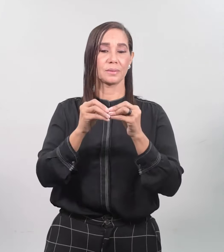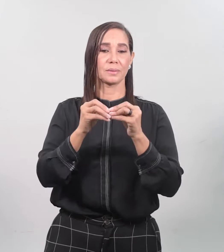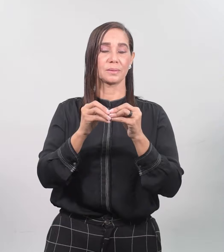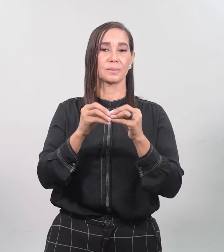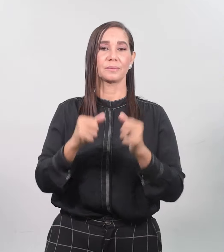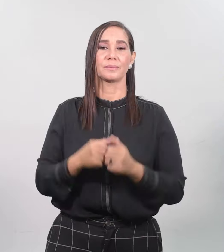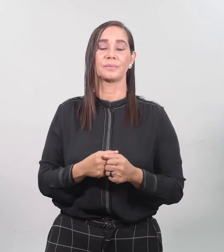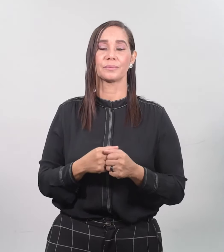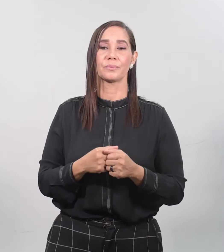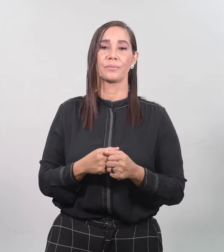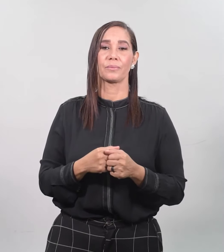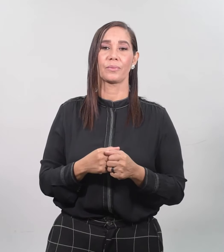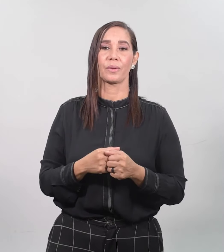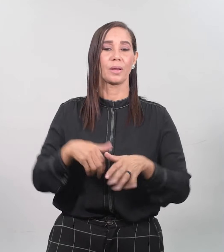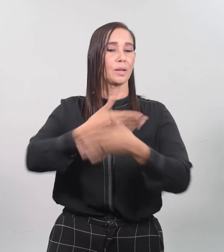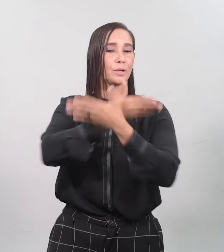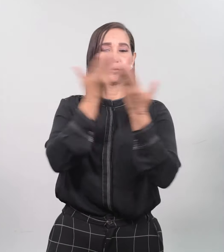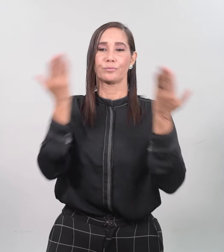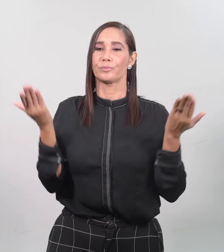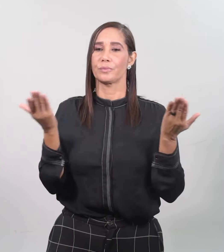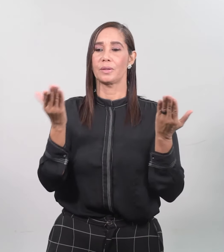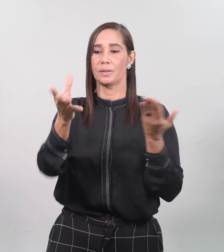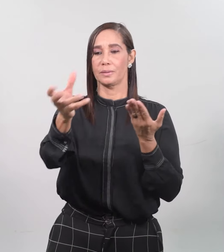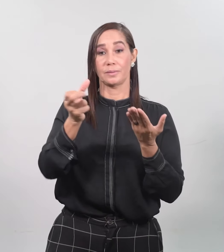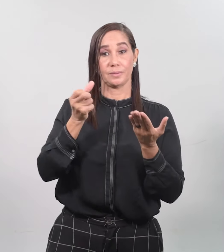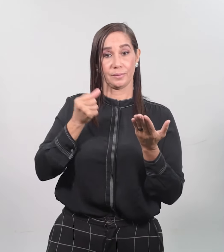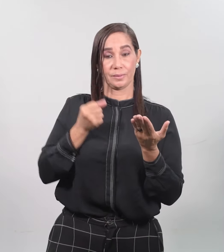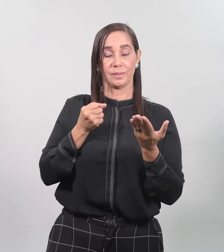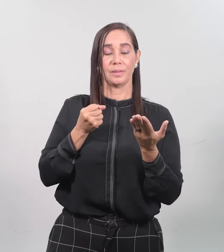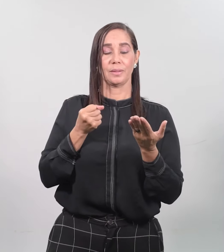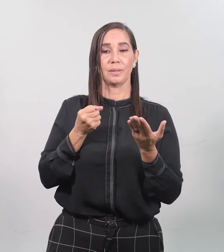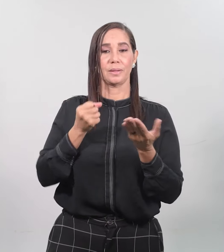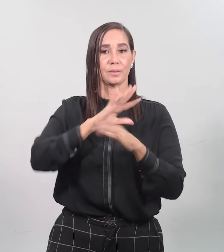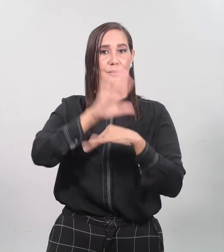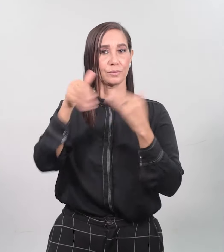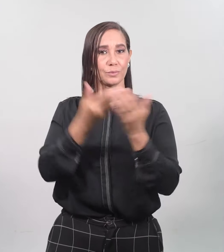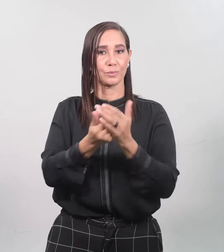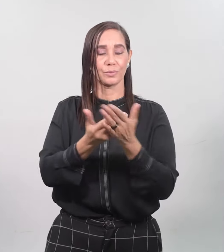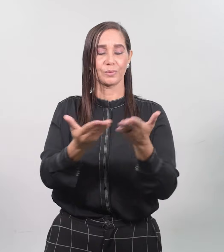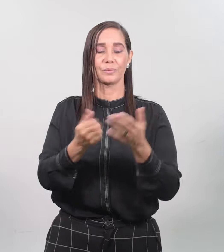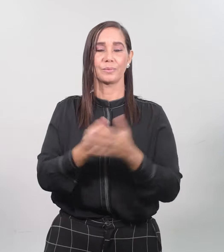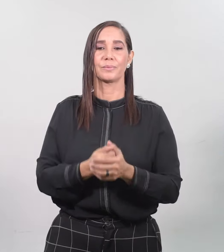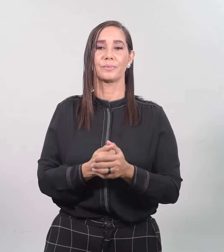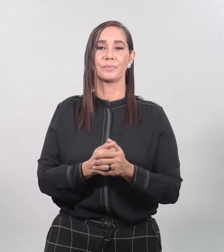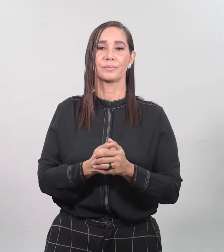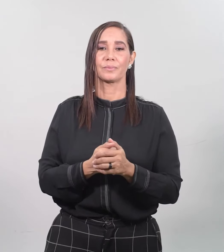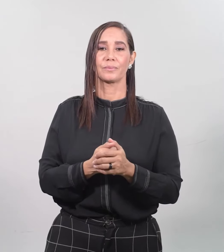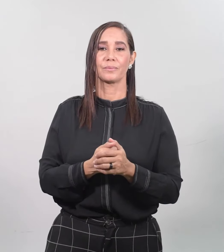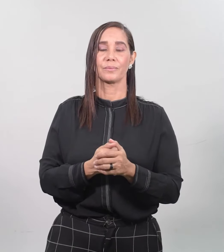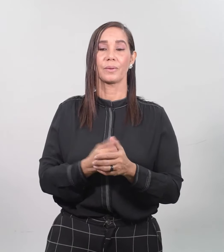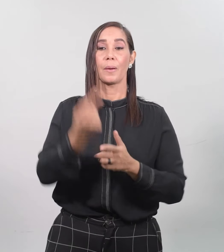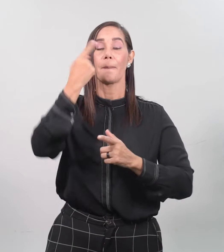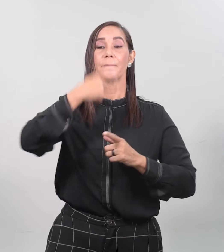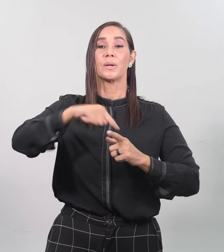sobra, y al que no tiene, se le quitará hasta lo que tiene. Por eso les hablo en